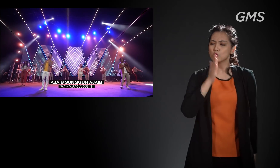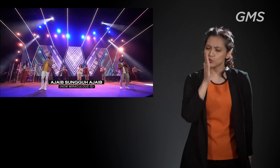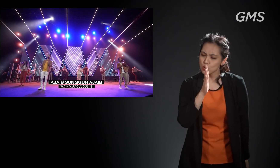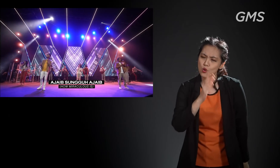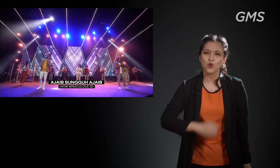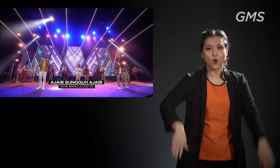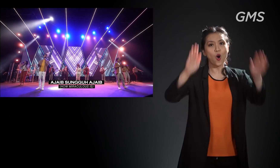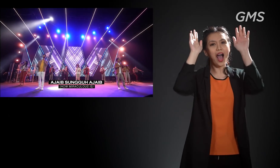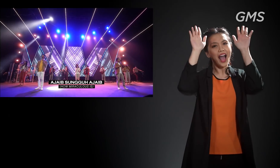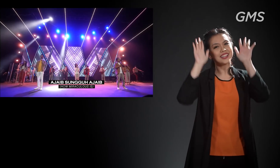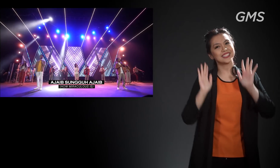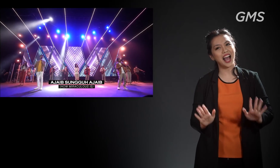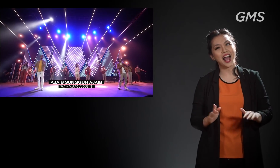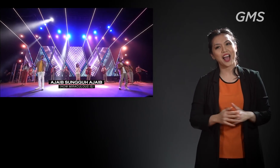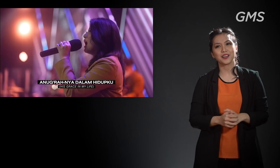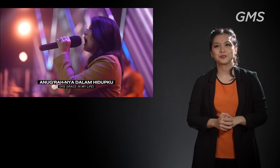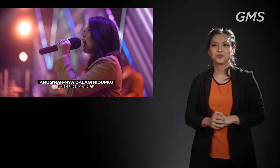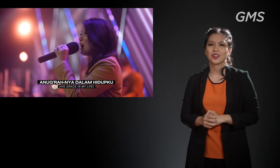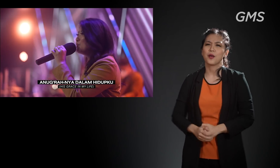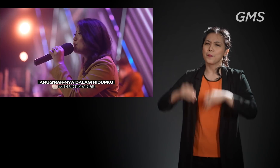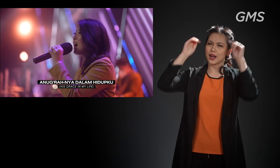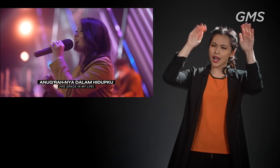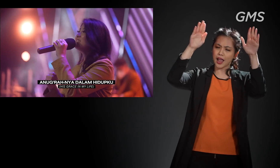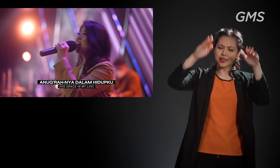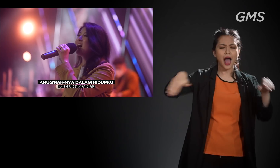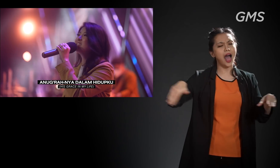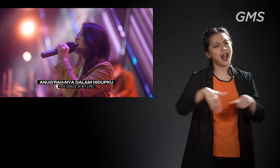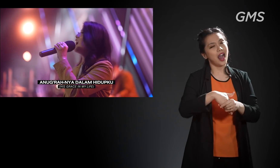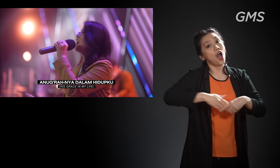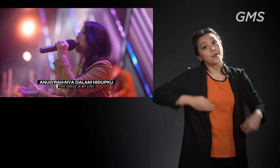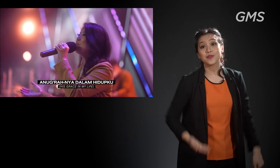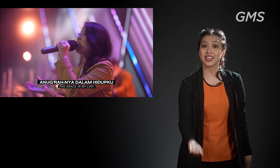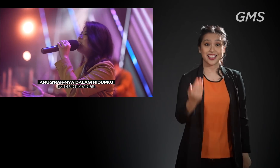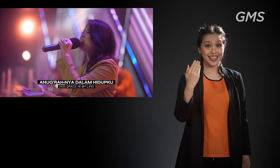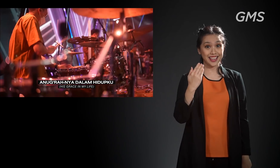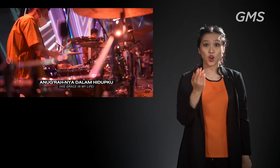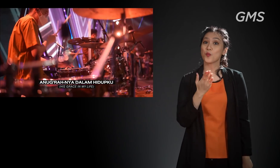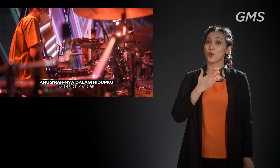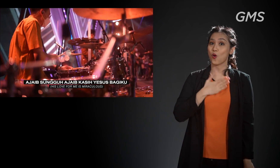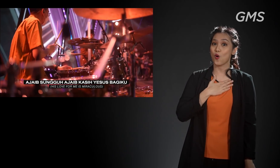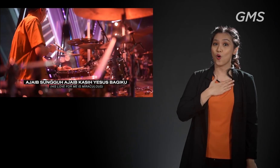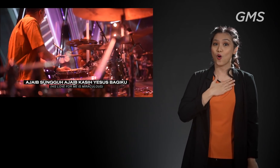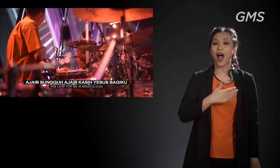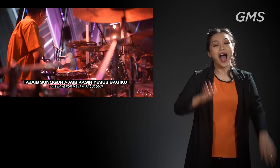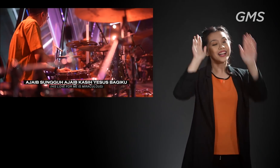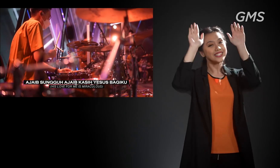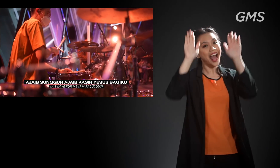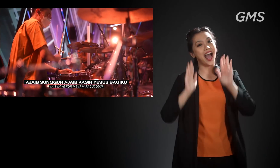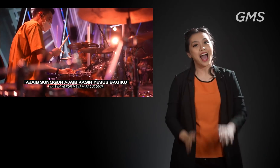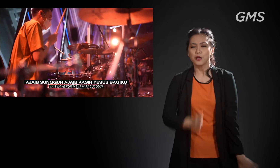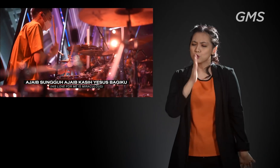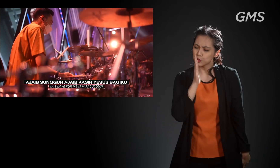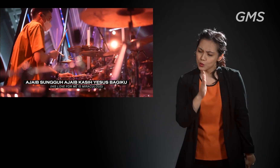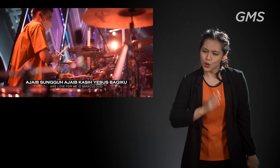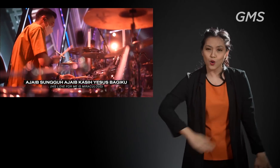Ajaib, sungguh ajaib anugerahnya dalam hidupku.